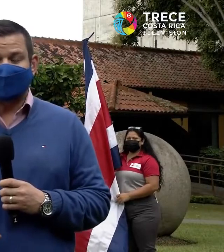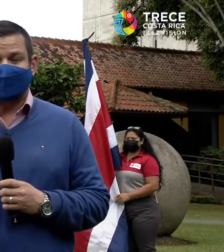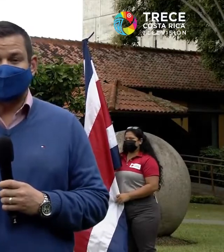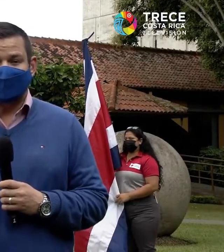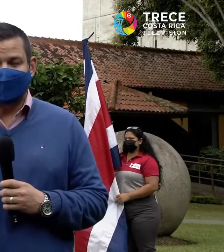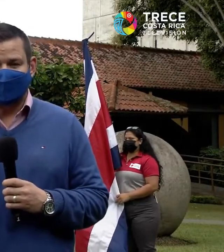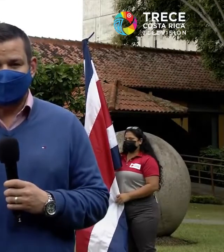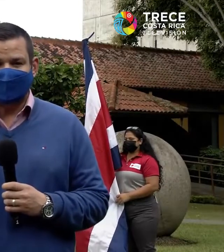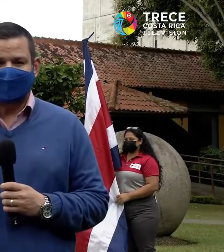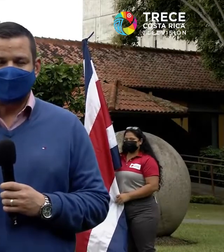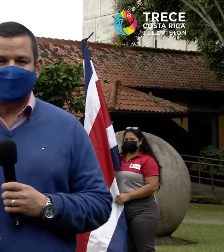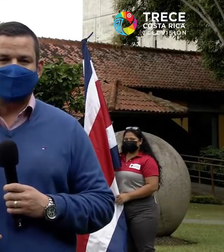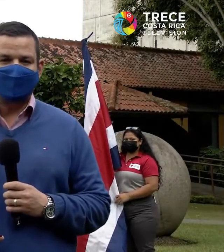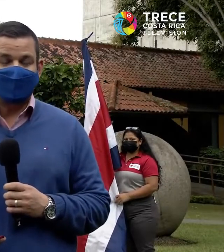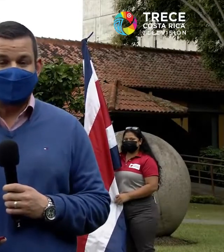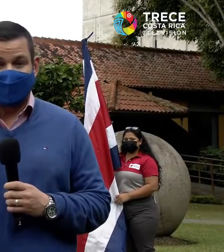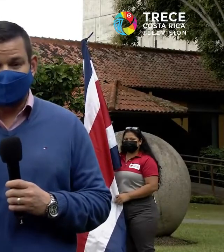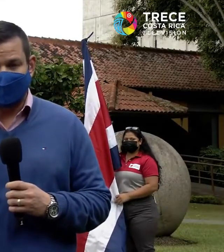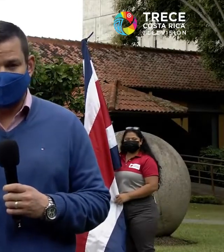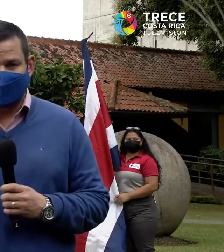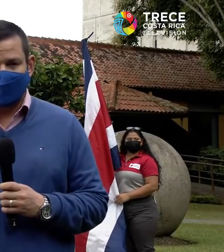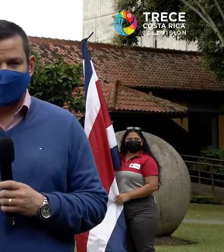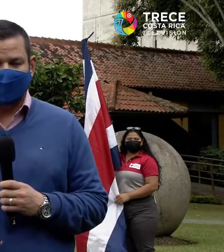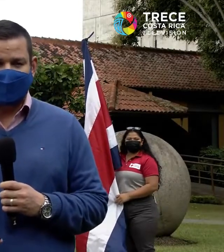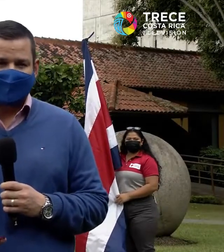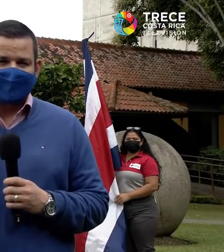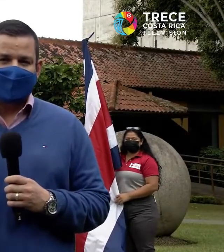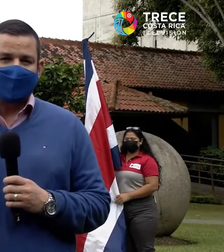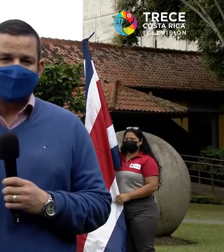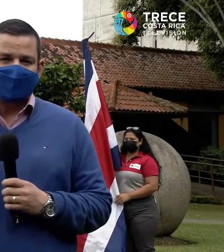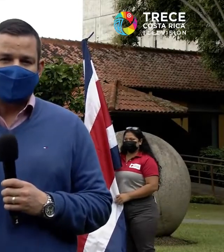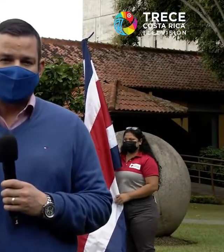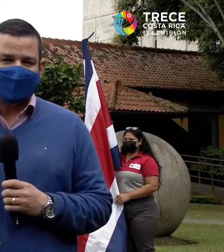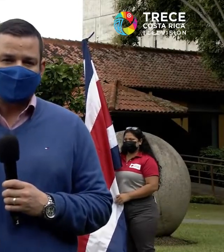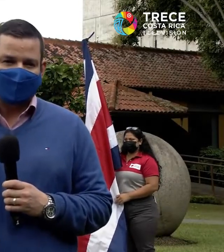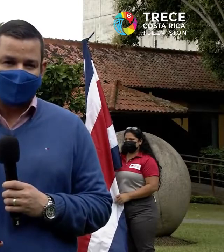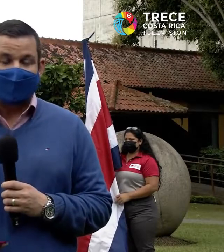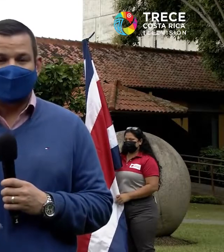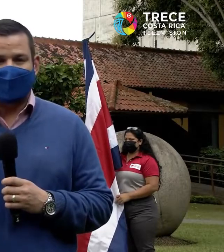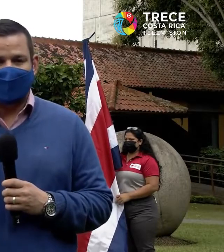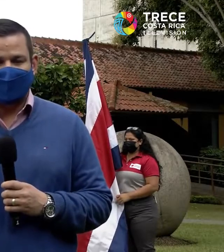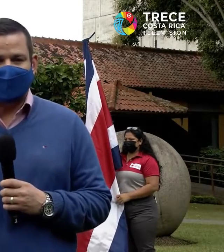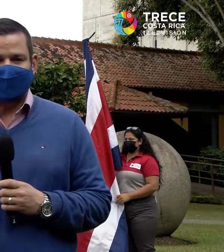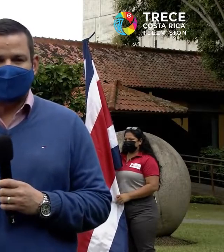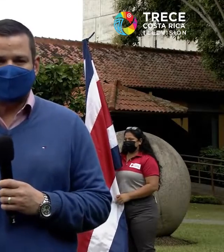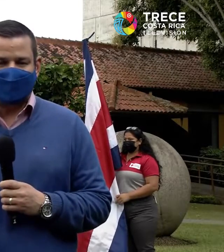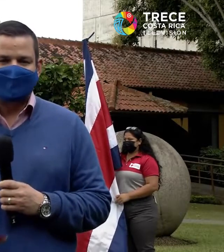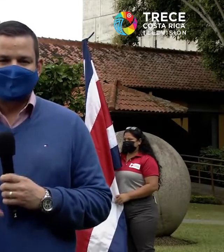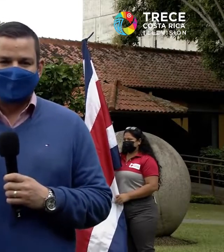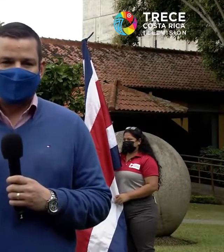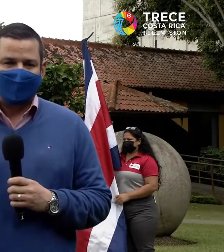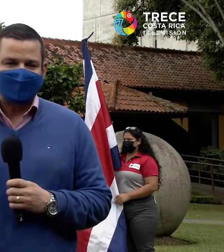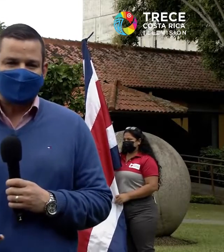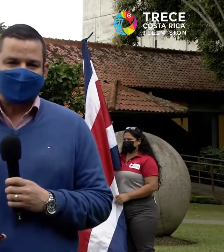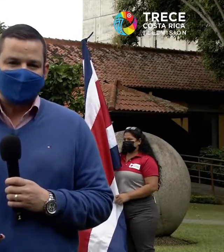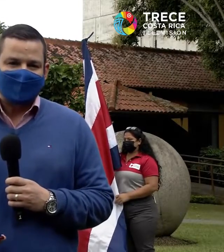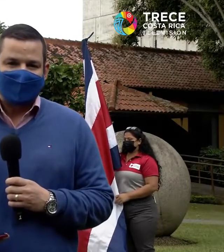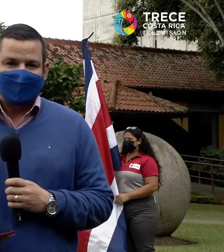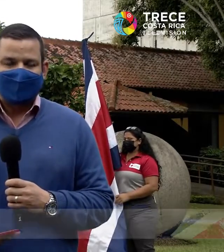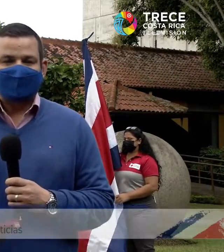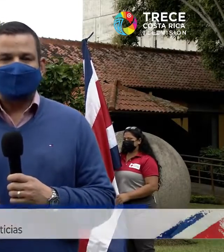celebrando el 73 aniversario de la abolición del ejército, sin duda alguna, un hecho que nos ha marcado a nivel internacional por